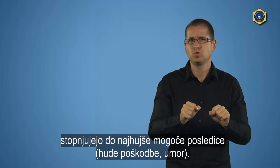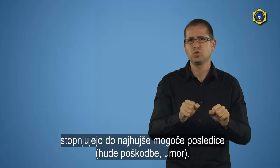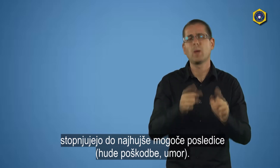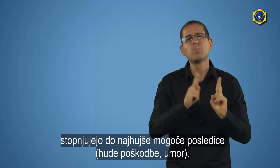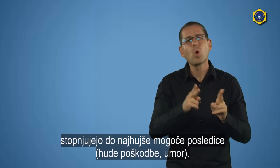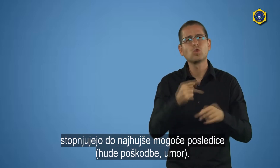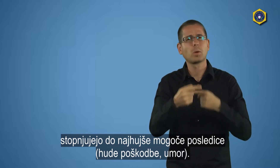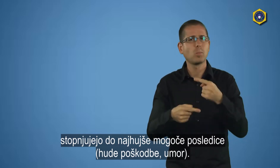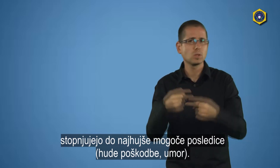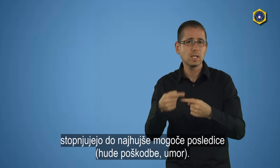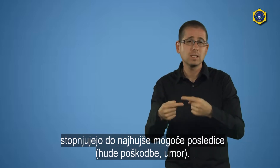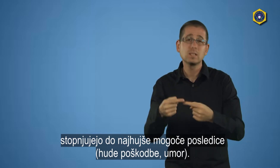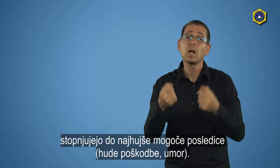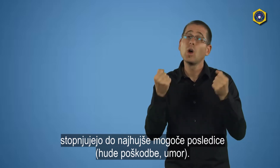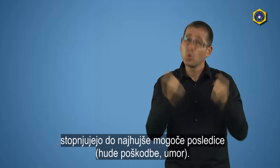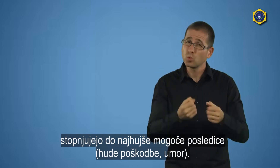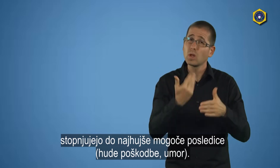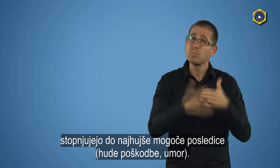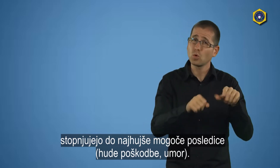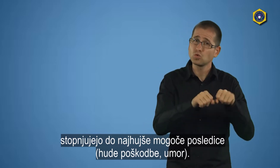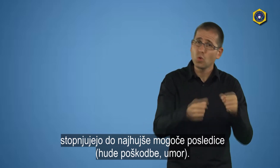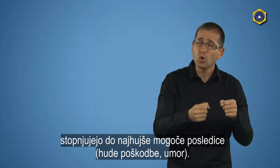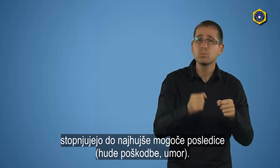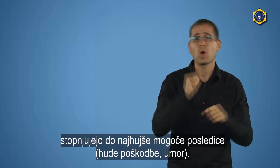posledice, hude poškodbe, umor.